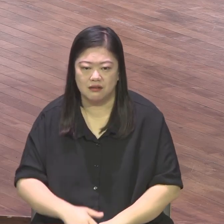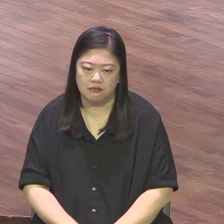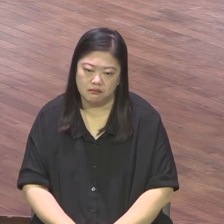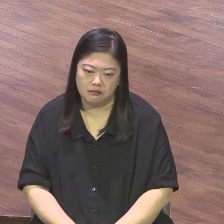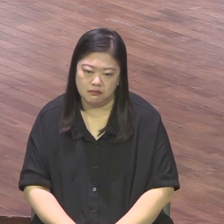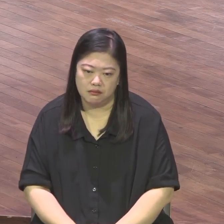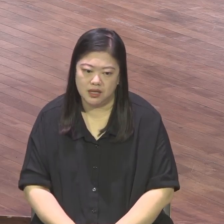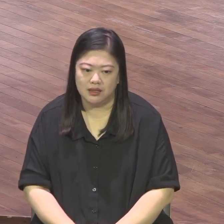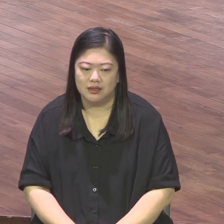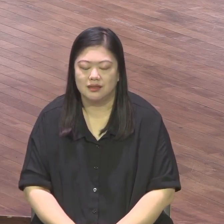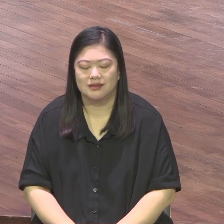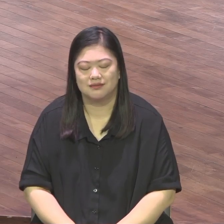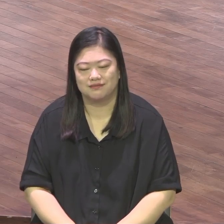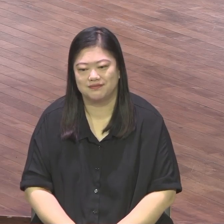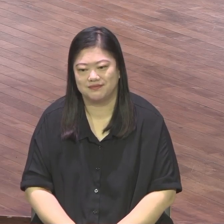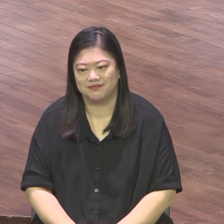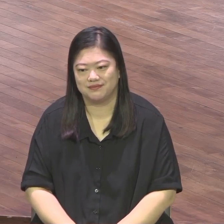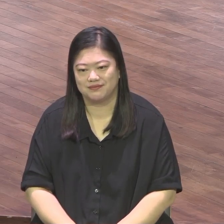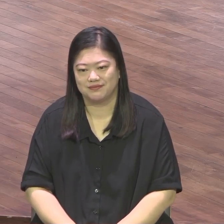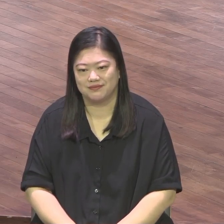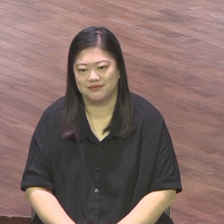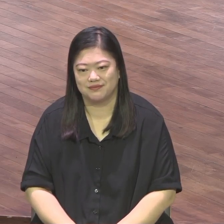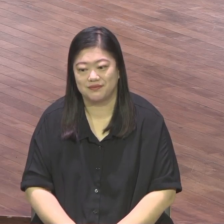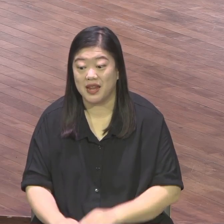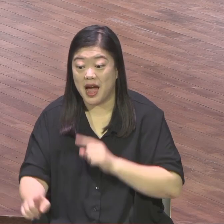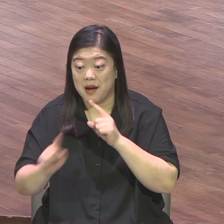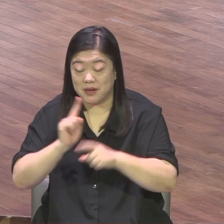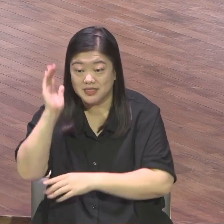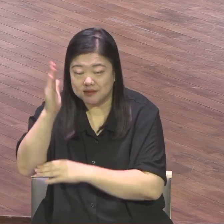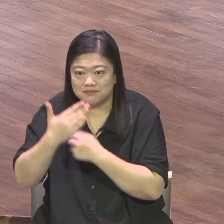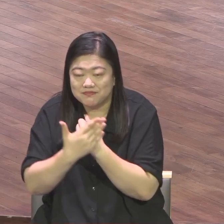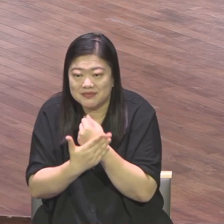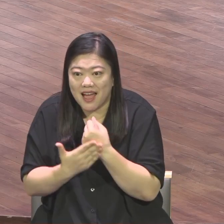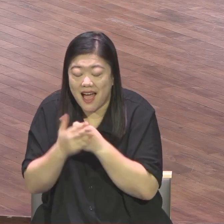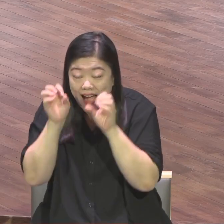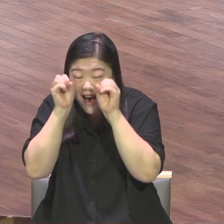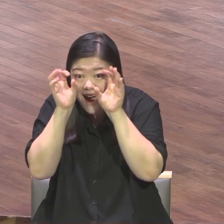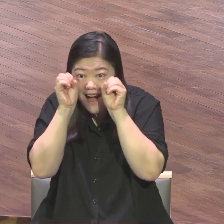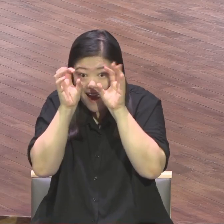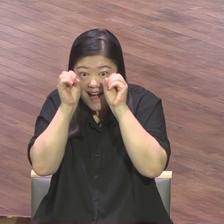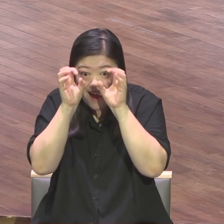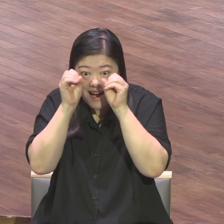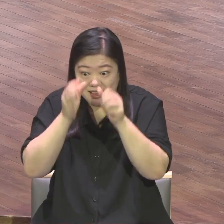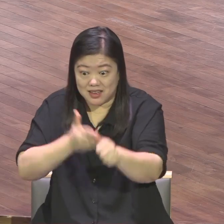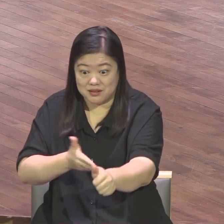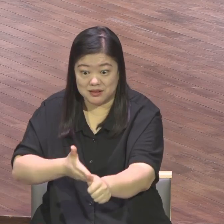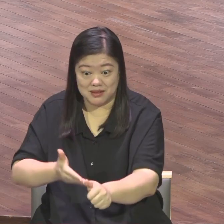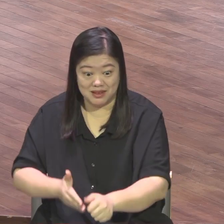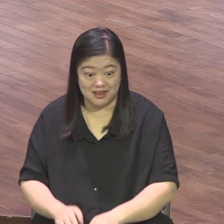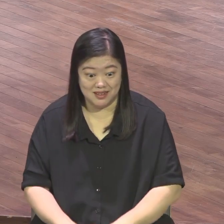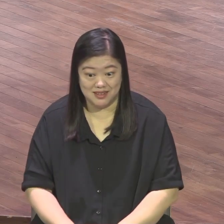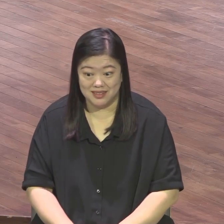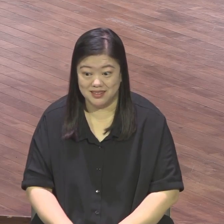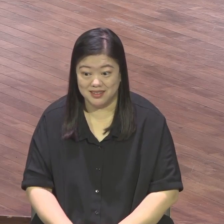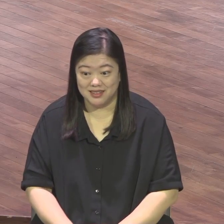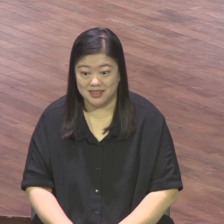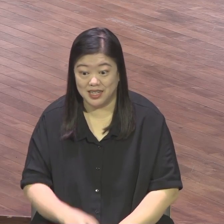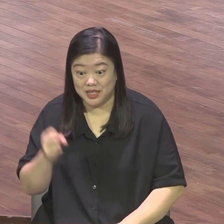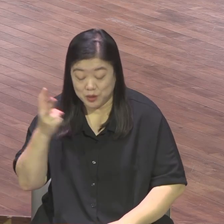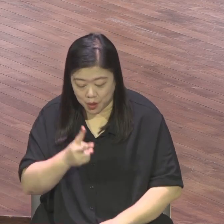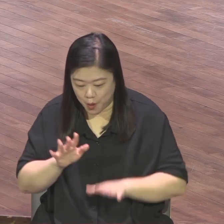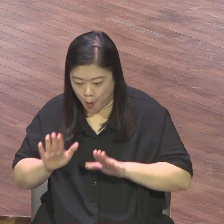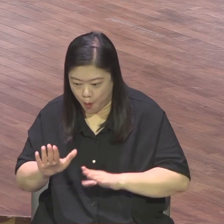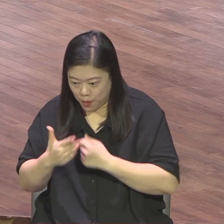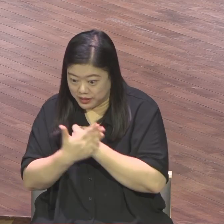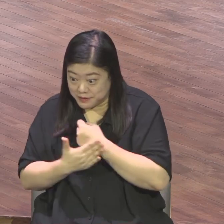말씀 선포할 때 성령 충만 오는 줄 이만한 줄 믿으시 바랍니다. 이번 추석 기간 동안에 예수를